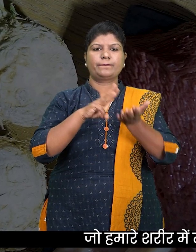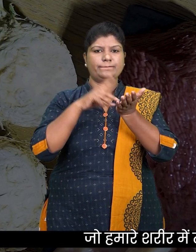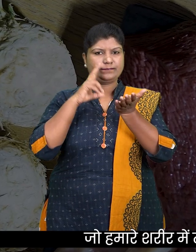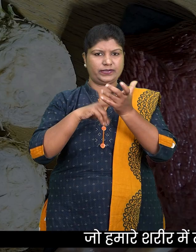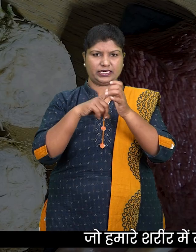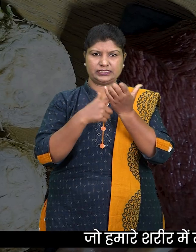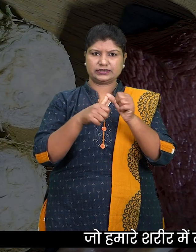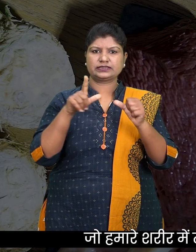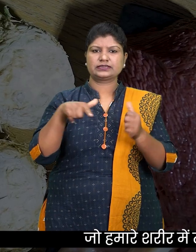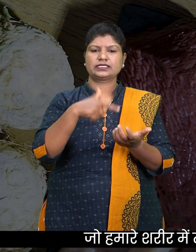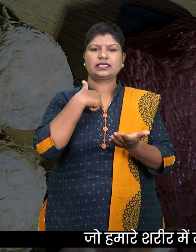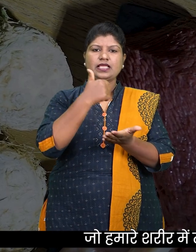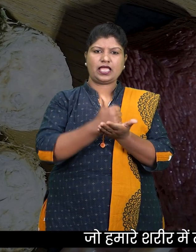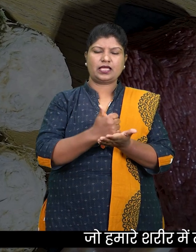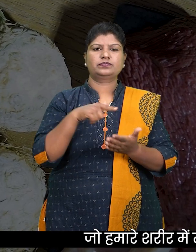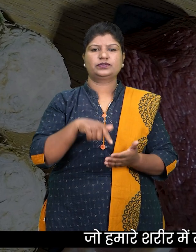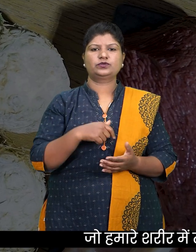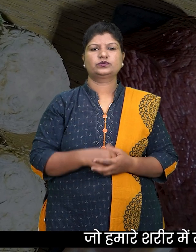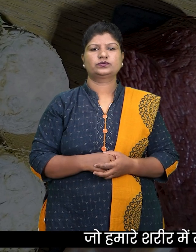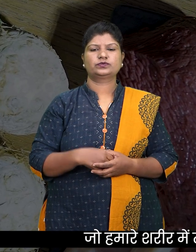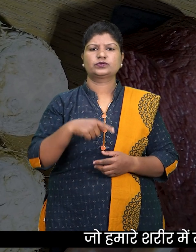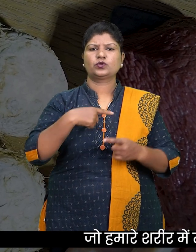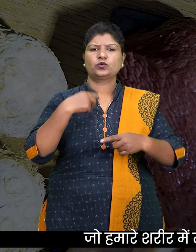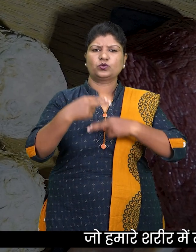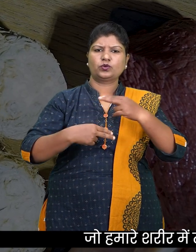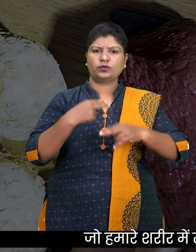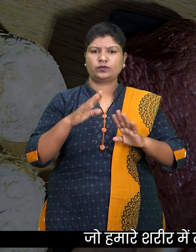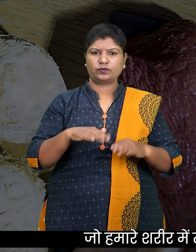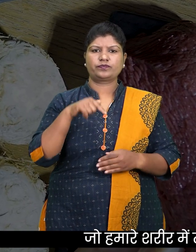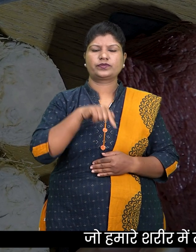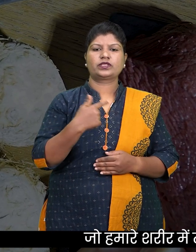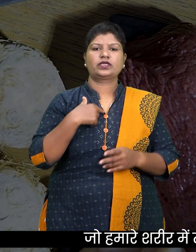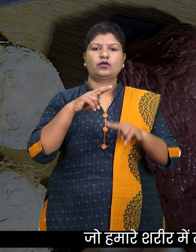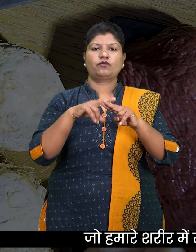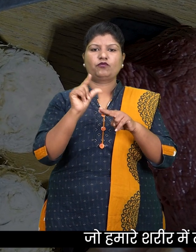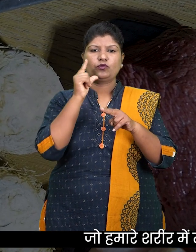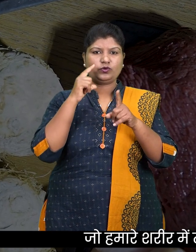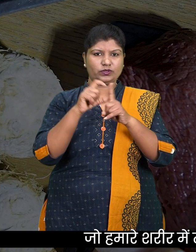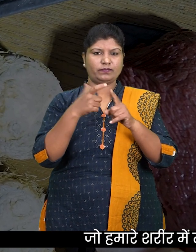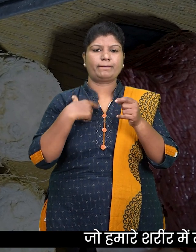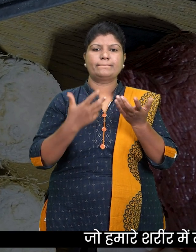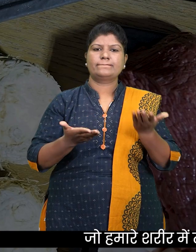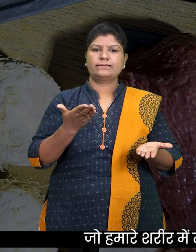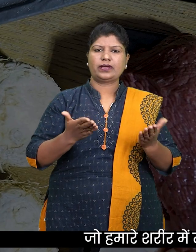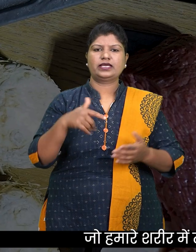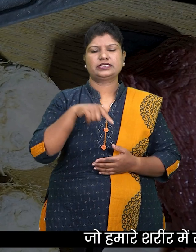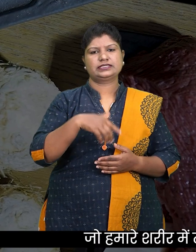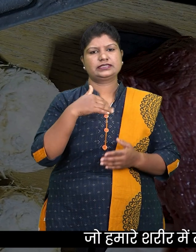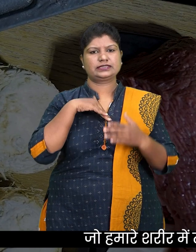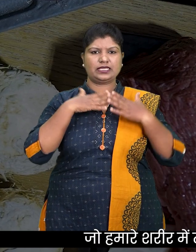जो हमारे शरीर में तरल संतुलन को नियंत्रित करने में मदद करता है।